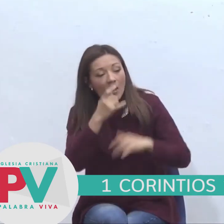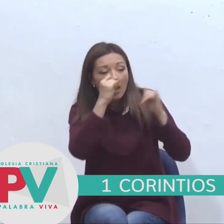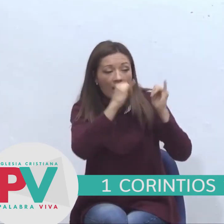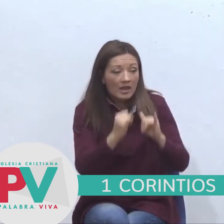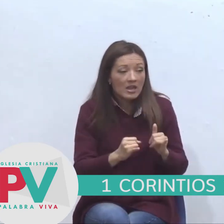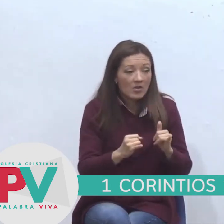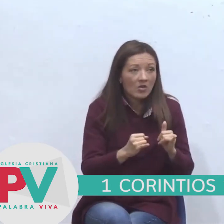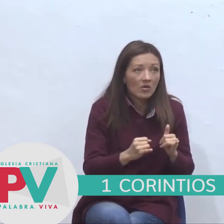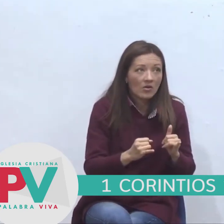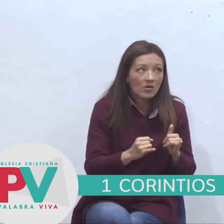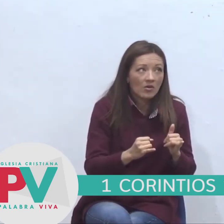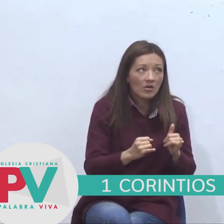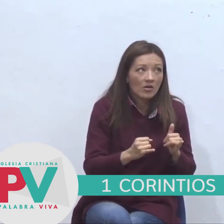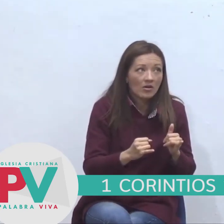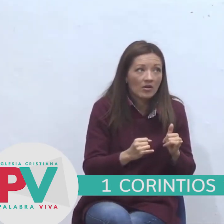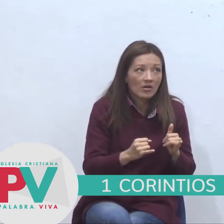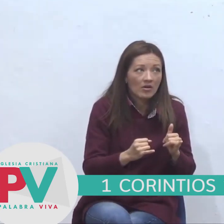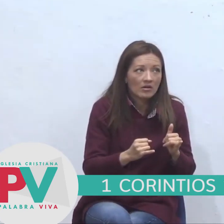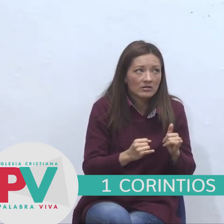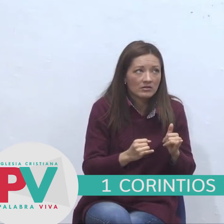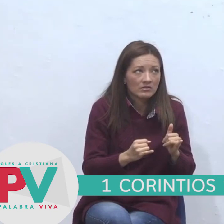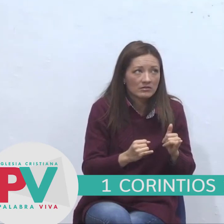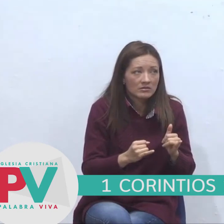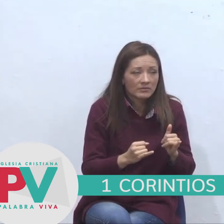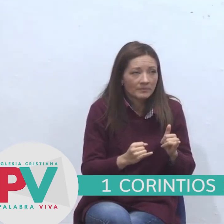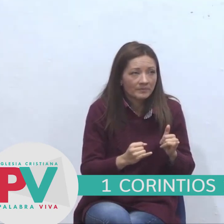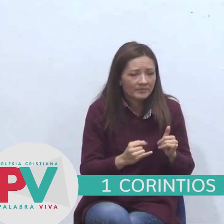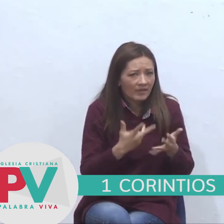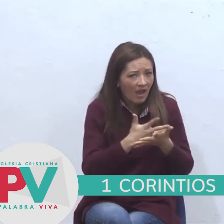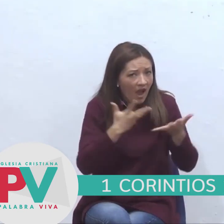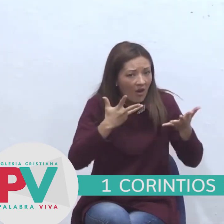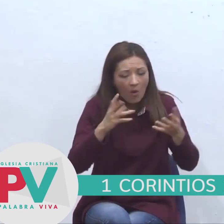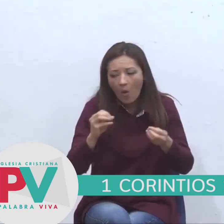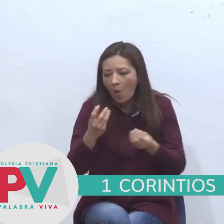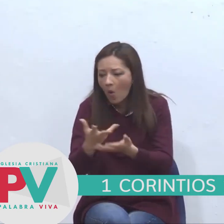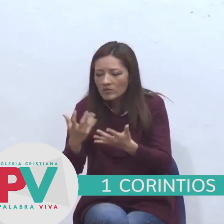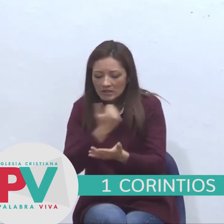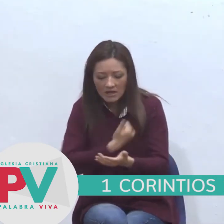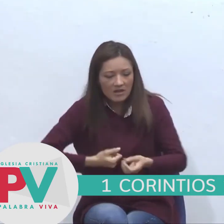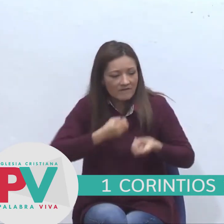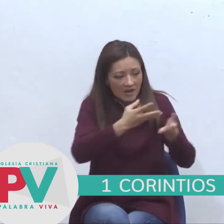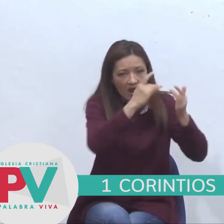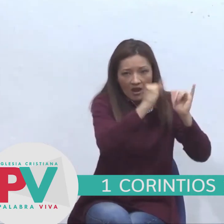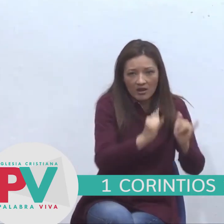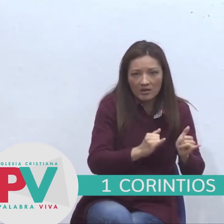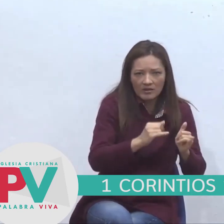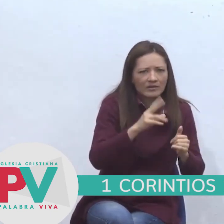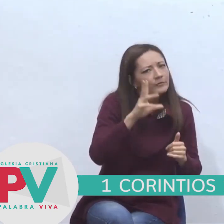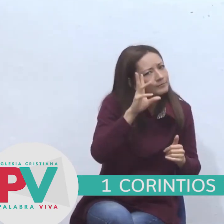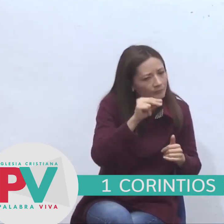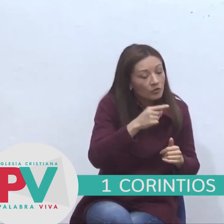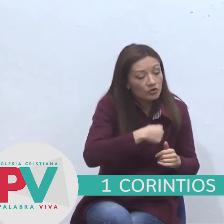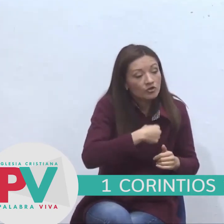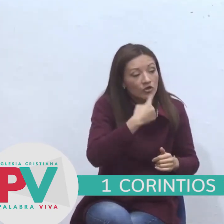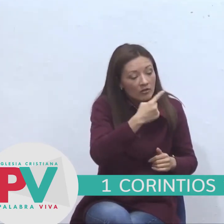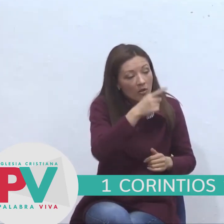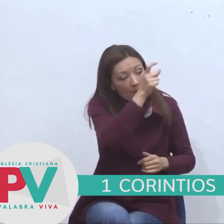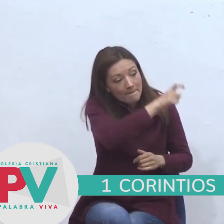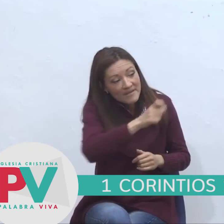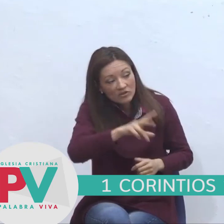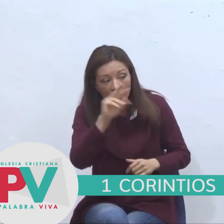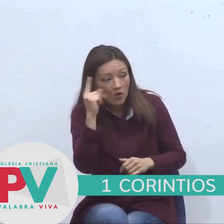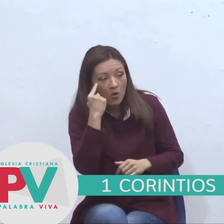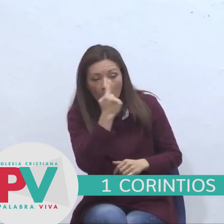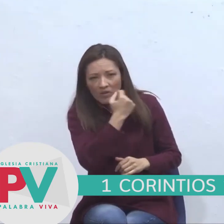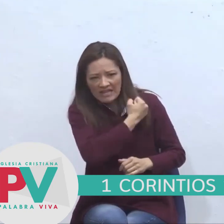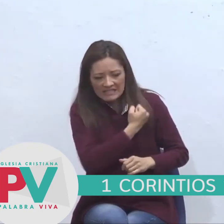algo o que sea algo lo que se sacrifica a los ídolos? Antes digo que lo que los gentiles sacrifican, a